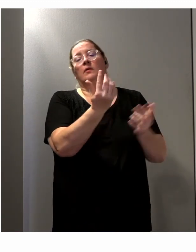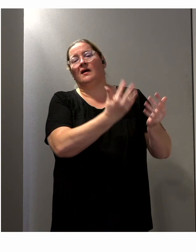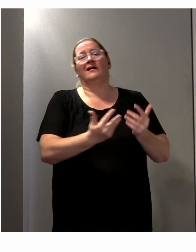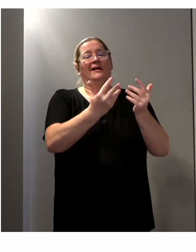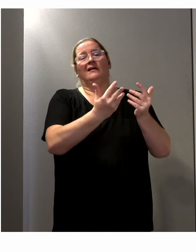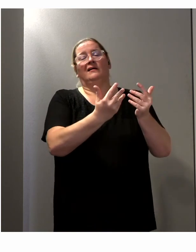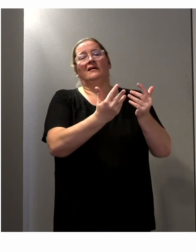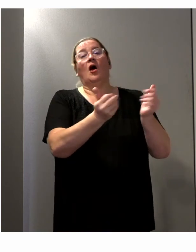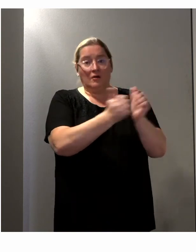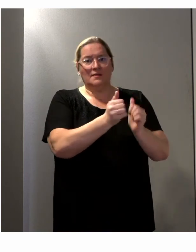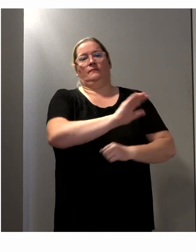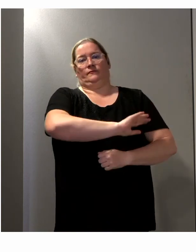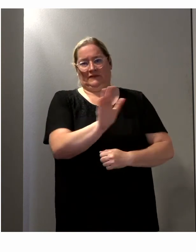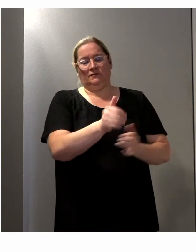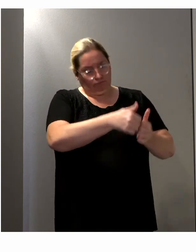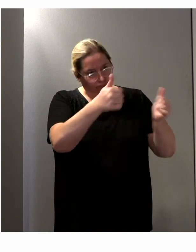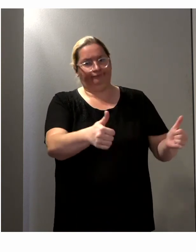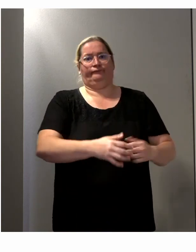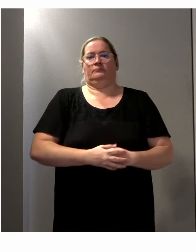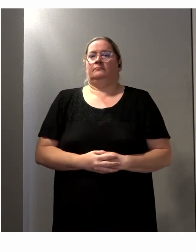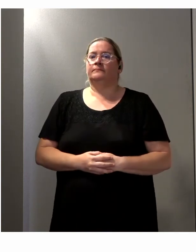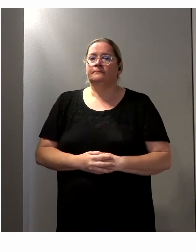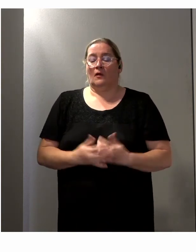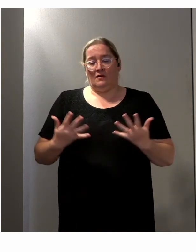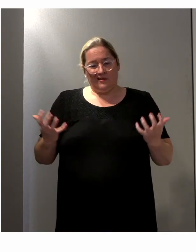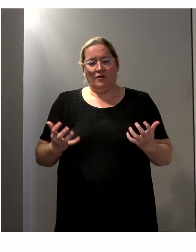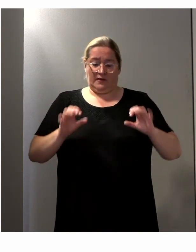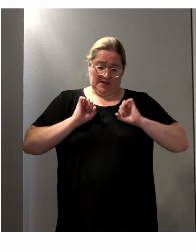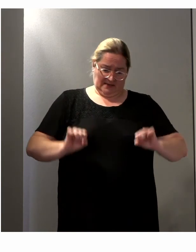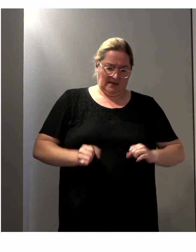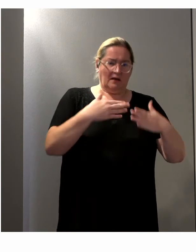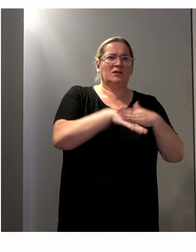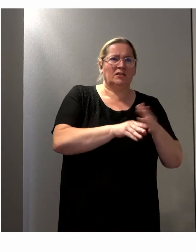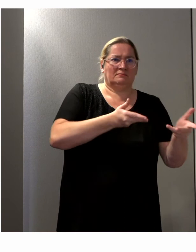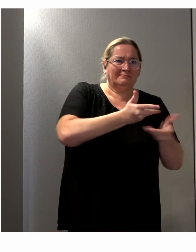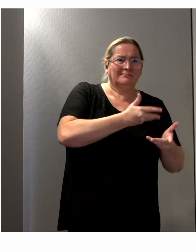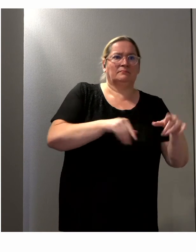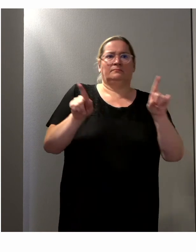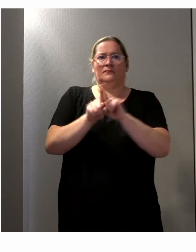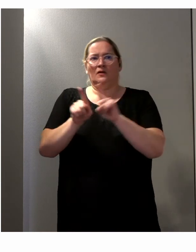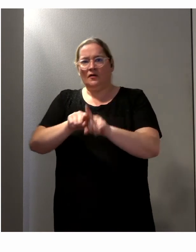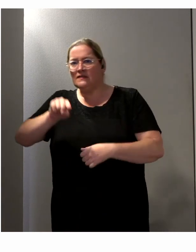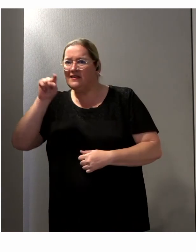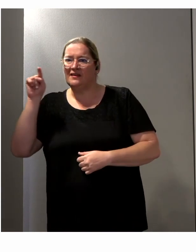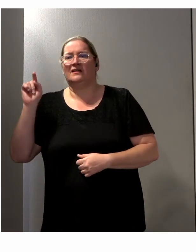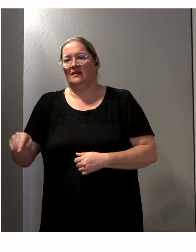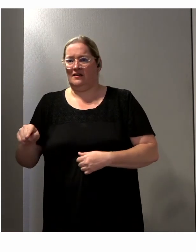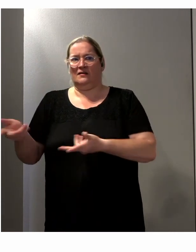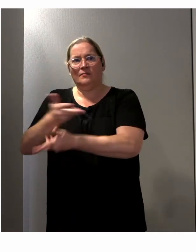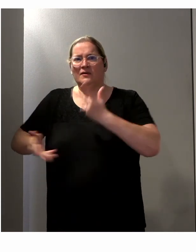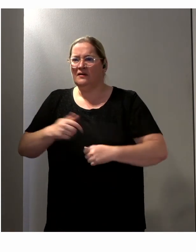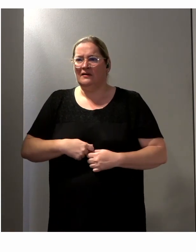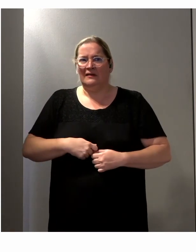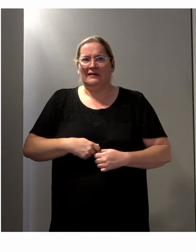Moi, j'aimerais bien qu'on poursuive ça, le débat au Sénat, et qu'on poursuive aussi dans les assises. Oui.